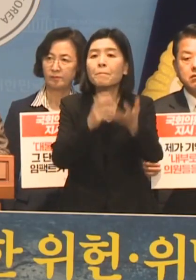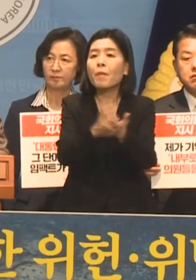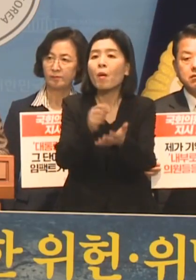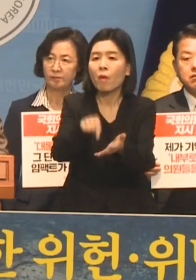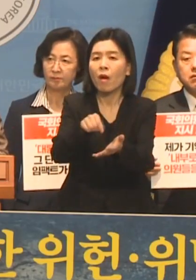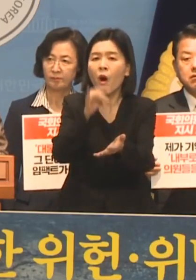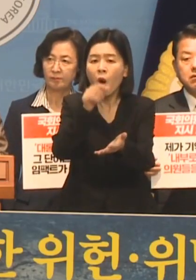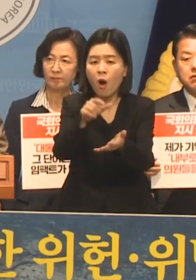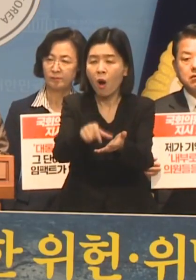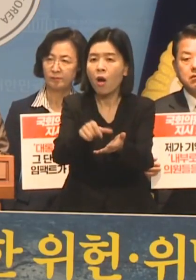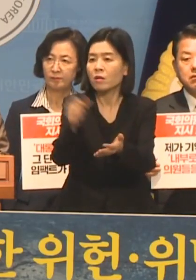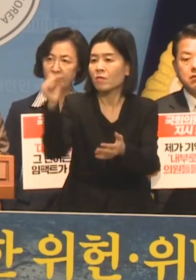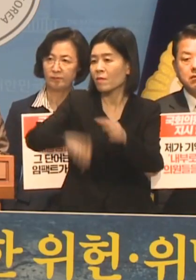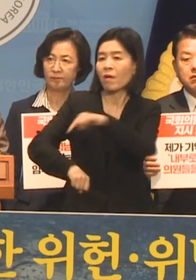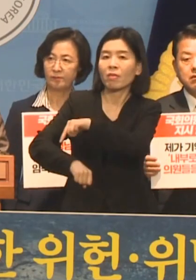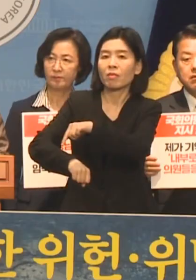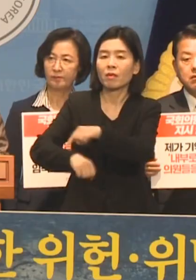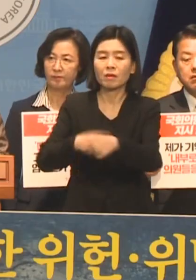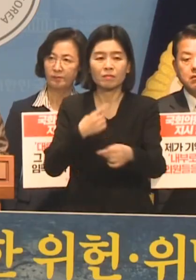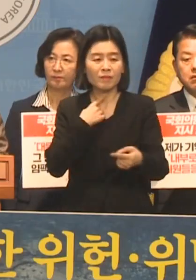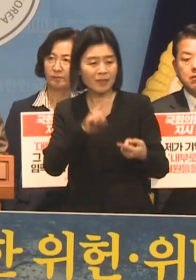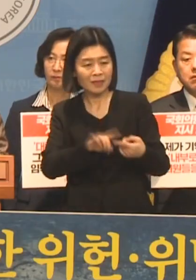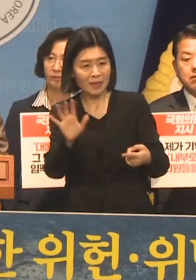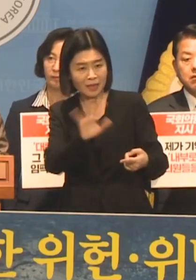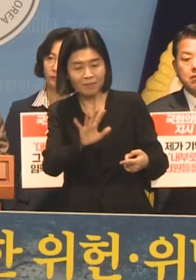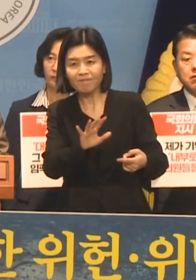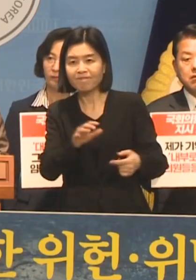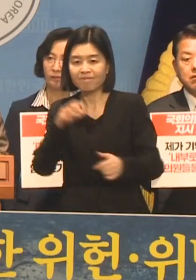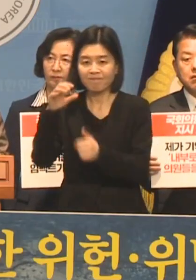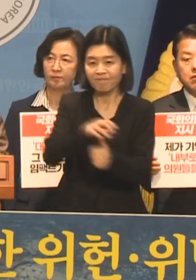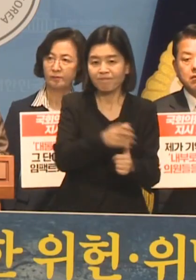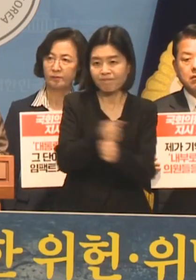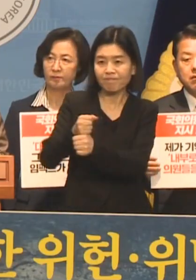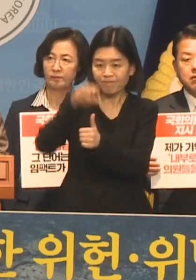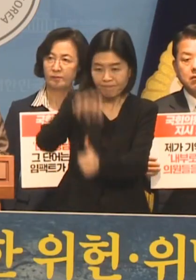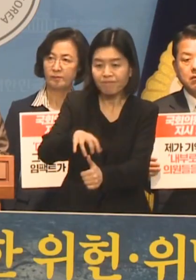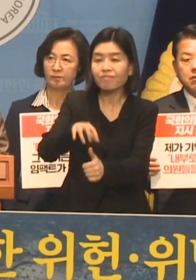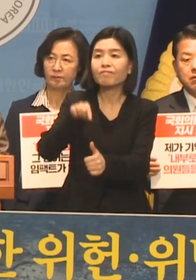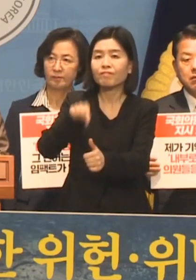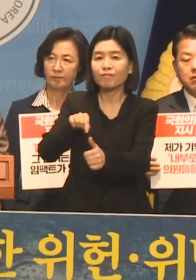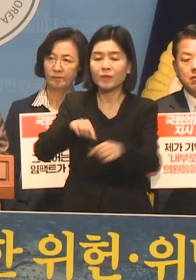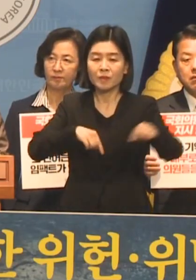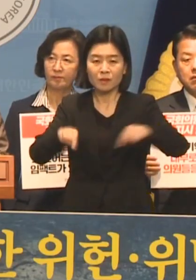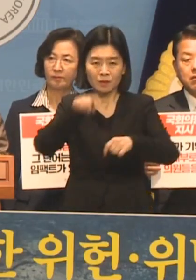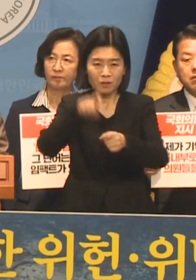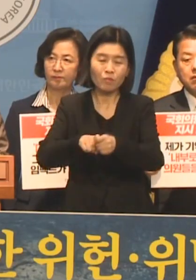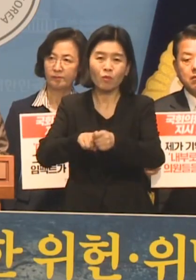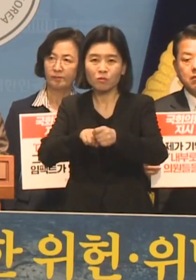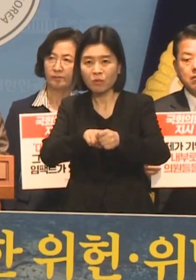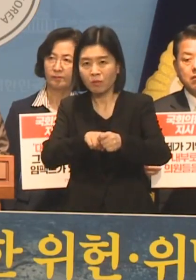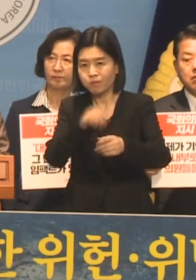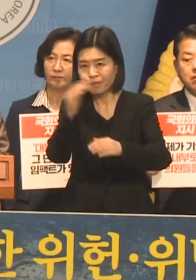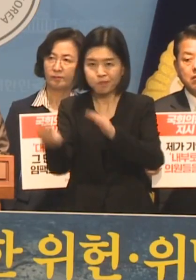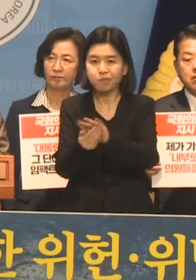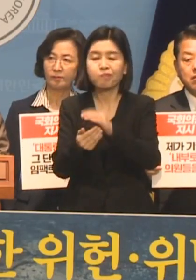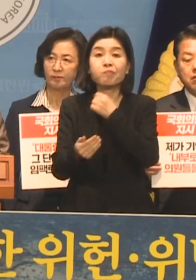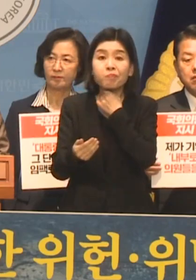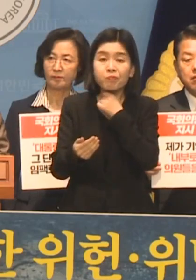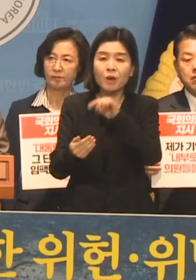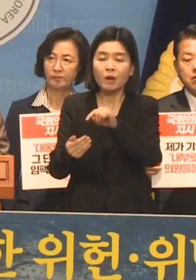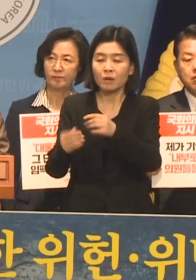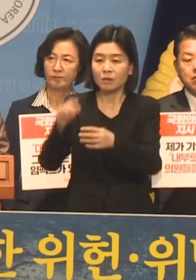것입니다. 마음에 들지 않은 사람을 체포하고 감금함으로써 정치적 목적을 달성하겠다는